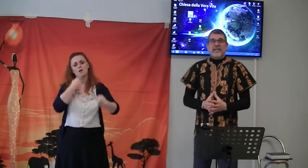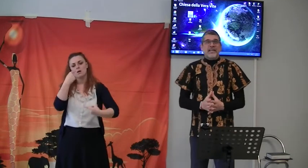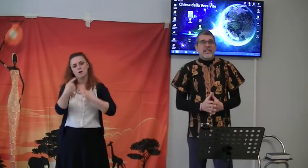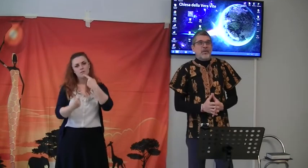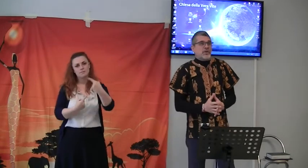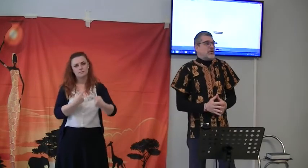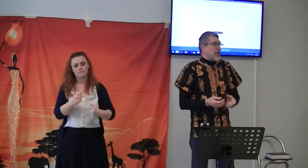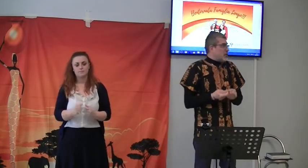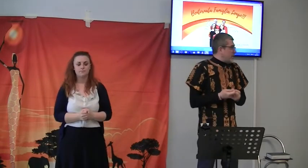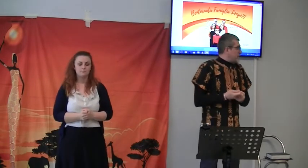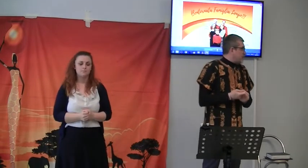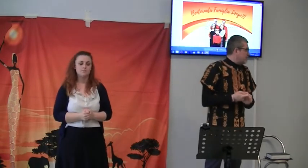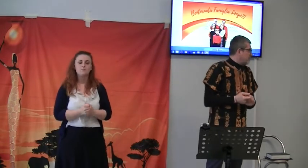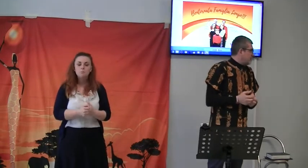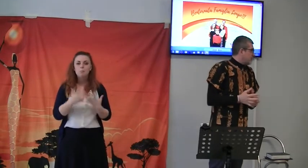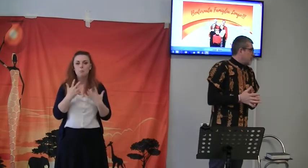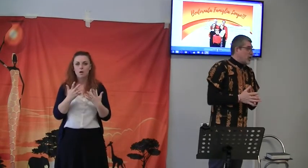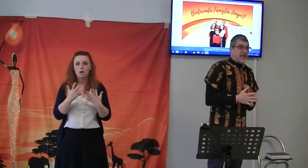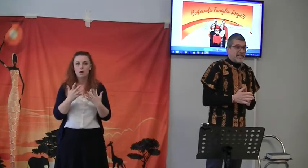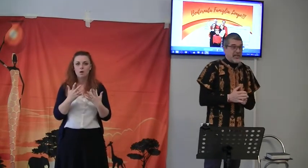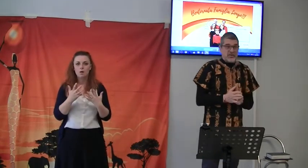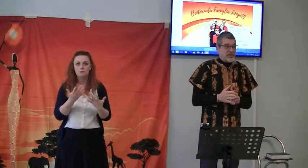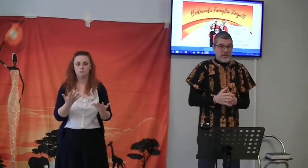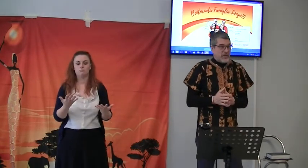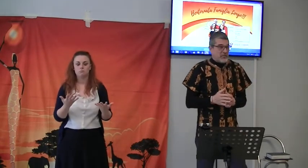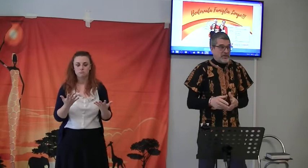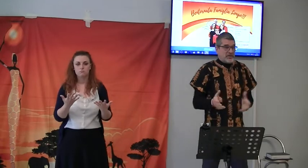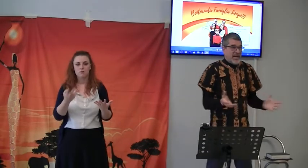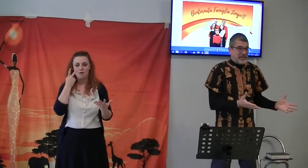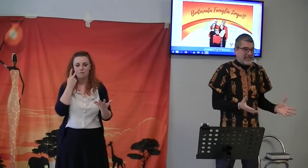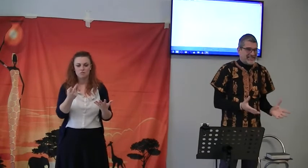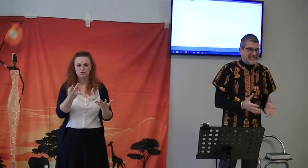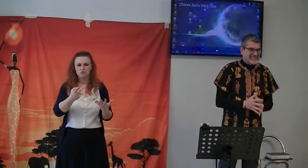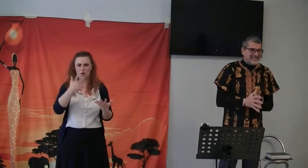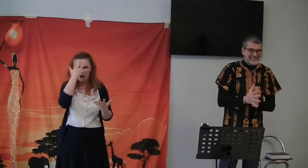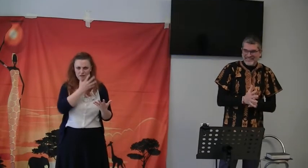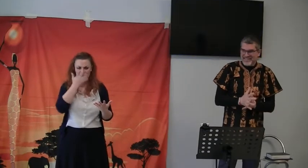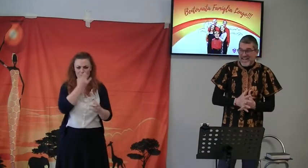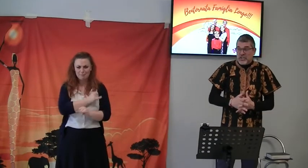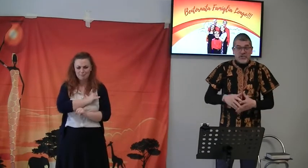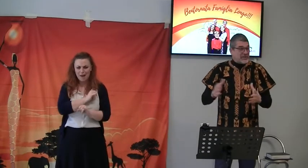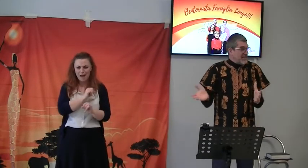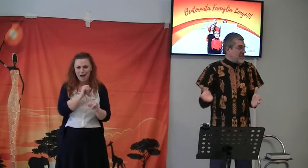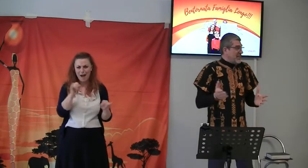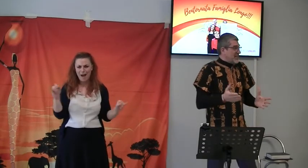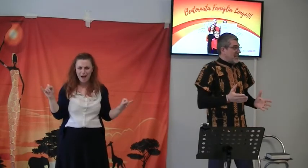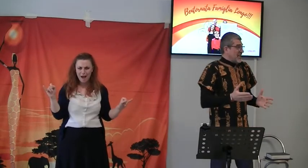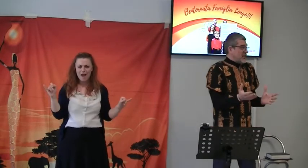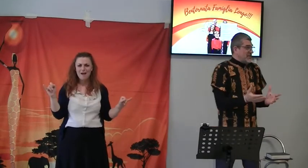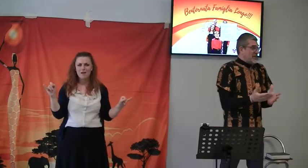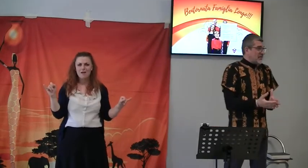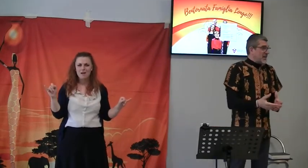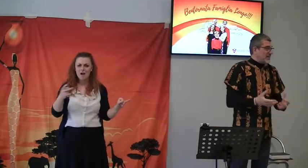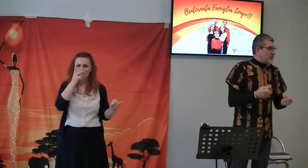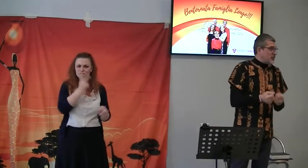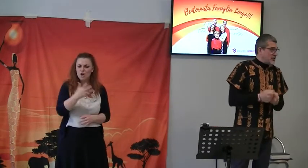E questo ci ha colpiti, cosa che noi non abbiamo visto in Africa. Alleluia. Nonostante la